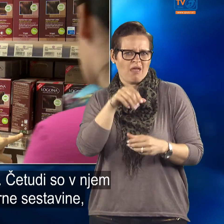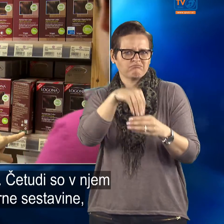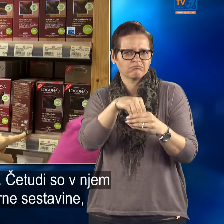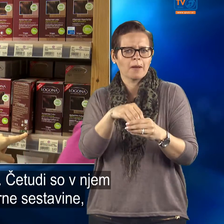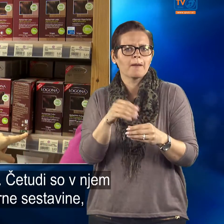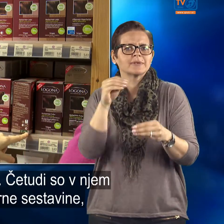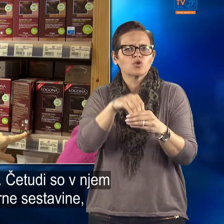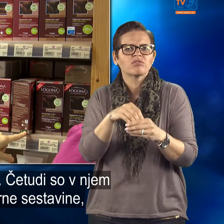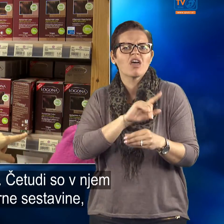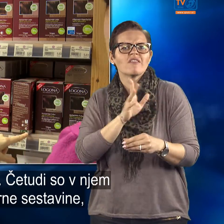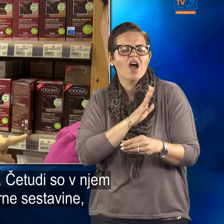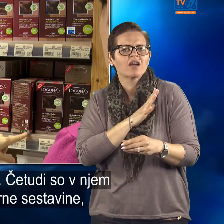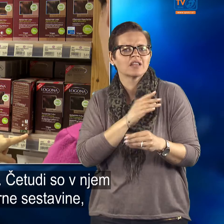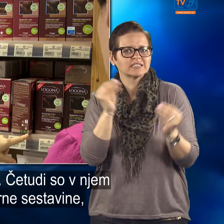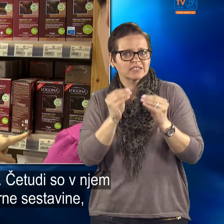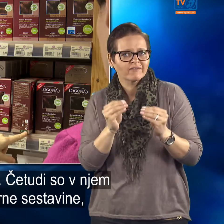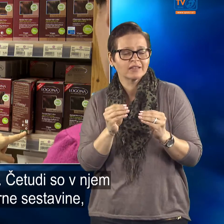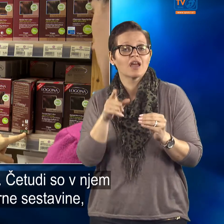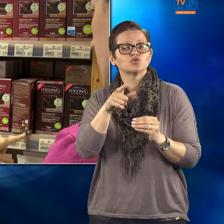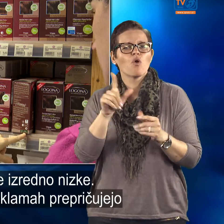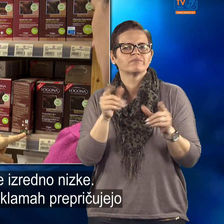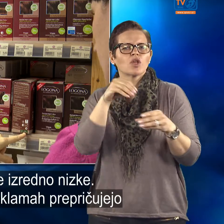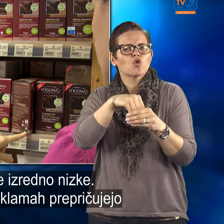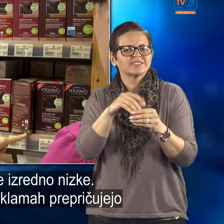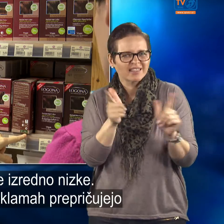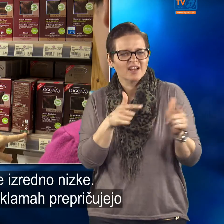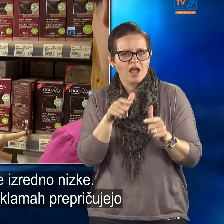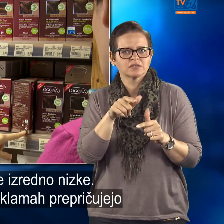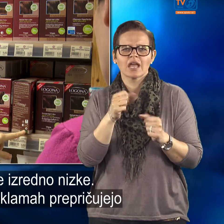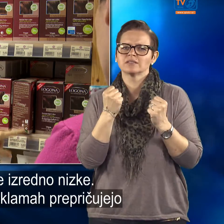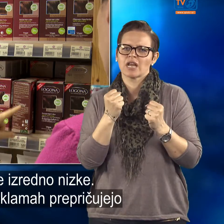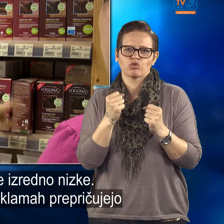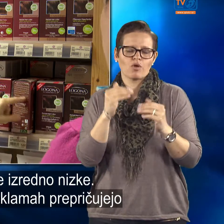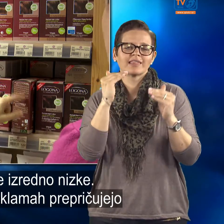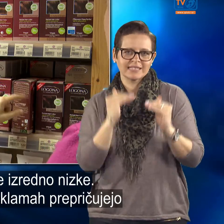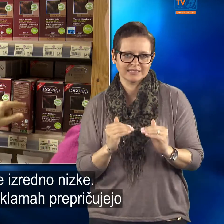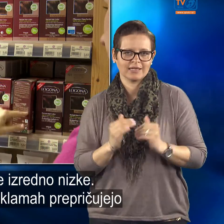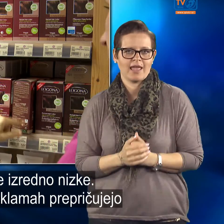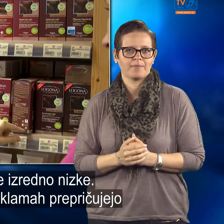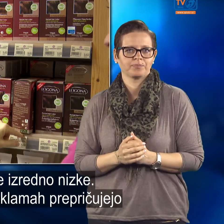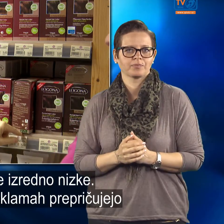Četudi so v njem prisotne nevarne sestavine, so koncentracije izredno nizke.